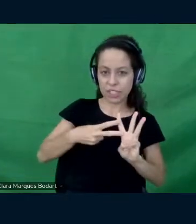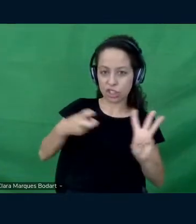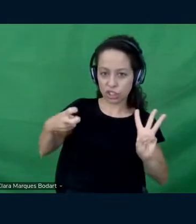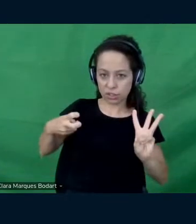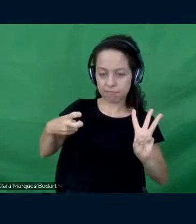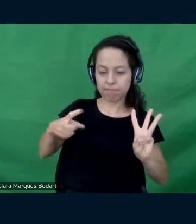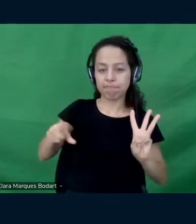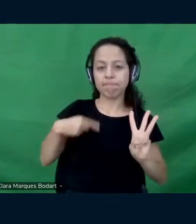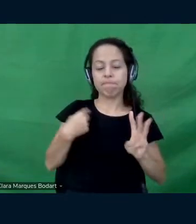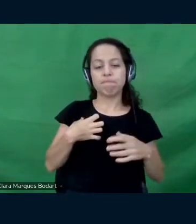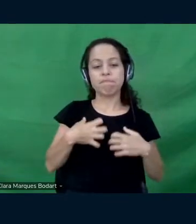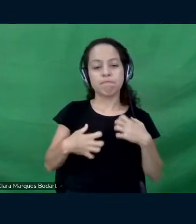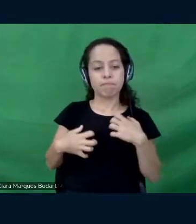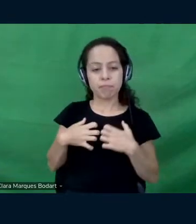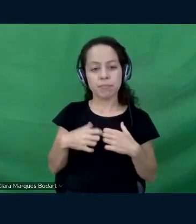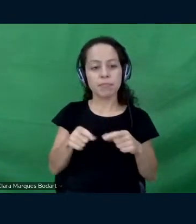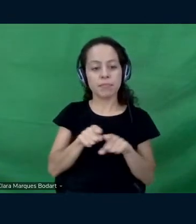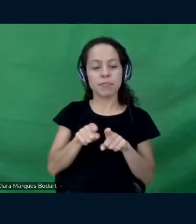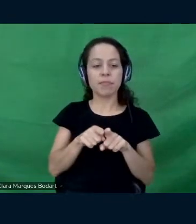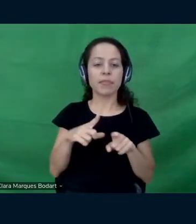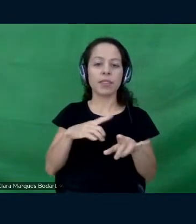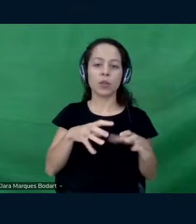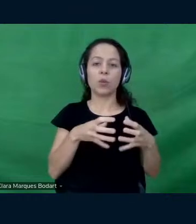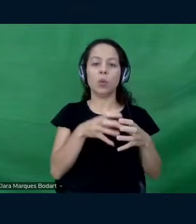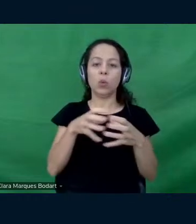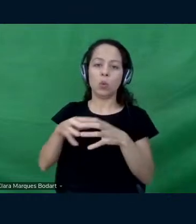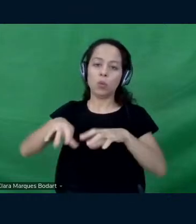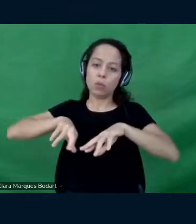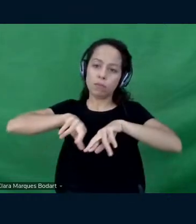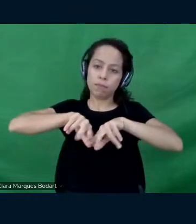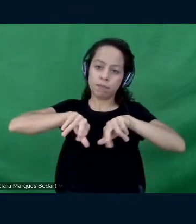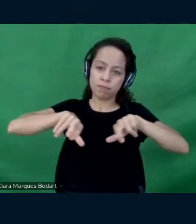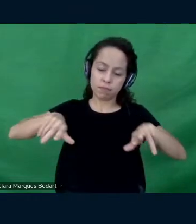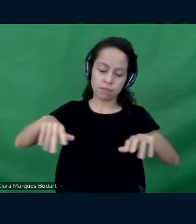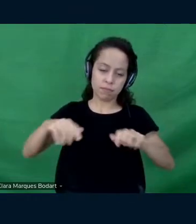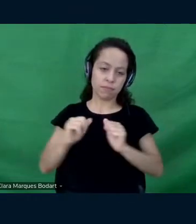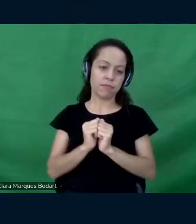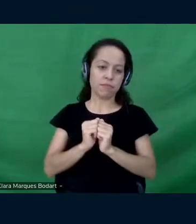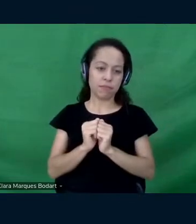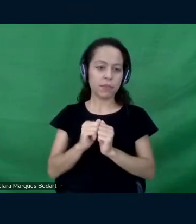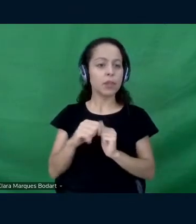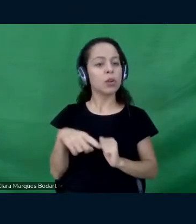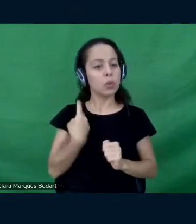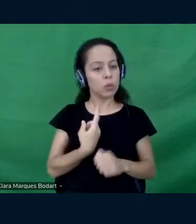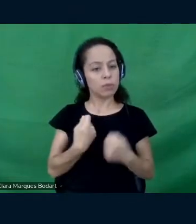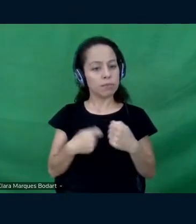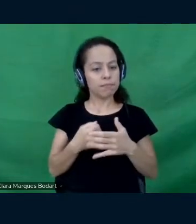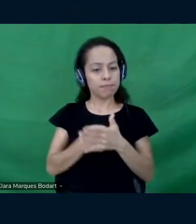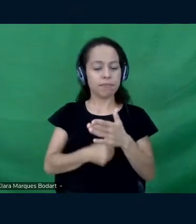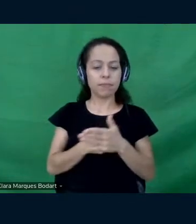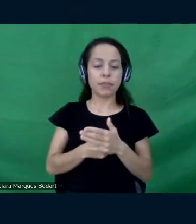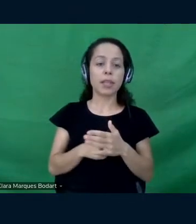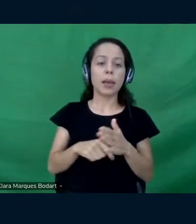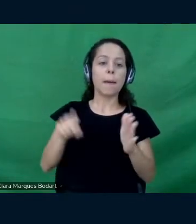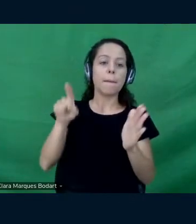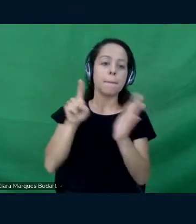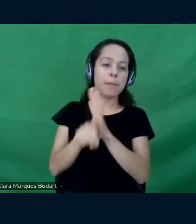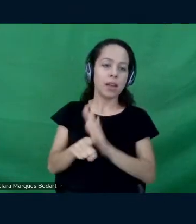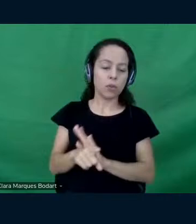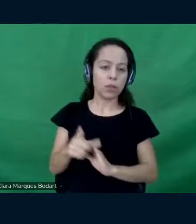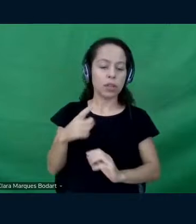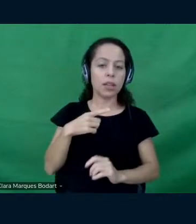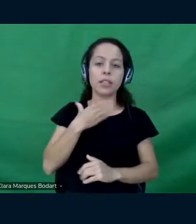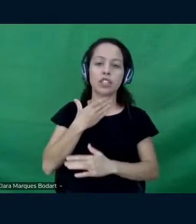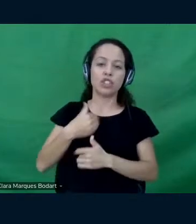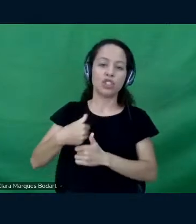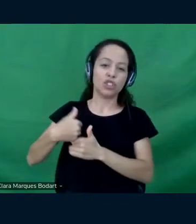de mobilismo, mas também uma gana, né, em termos de nos mobilizarmos. As perguntas que nós temos aqui, que foram colocadas no